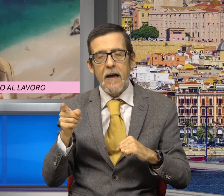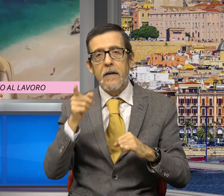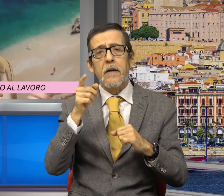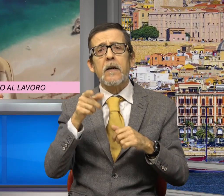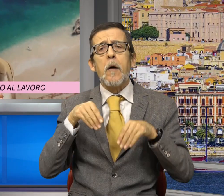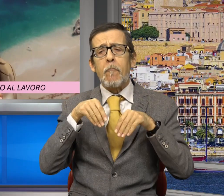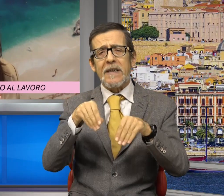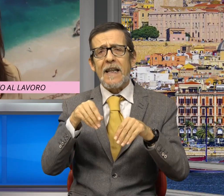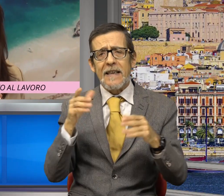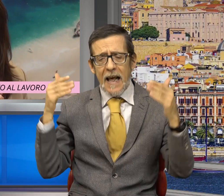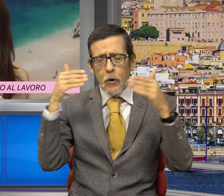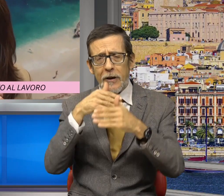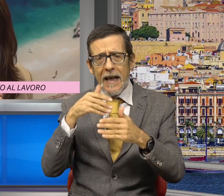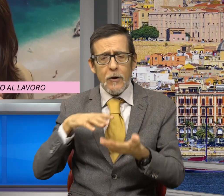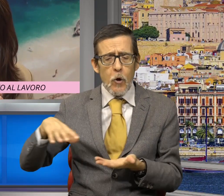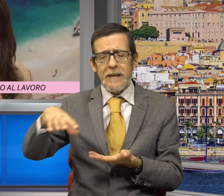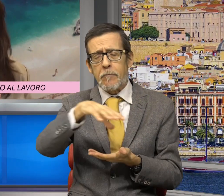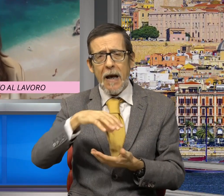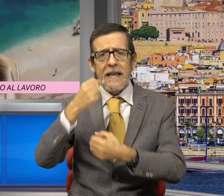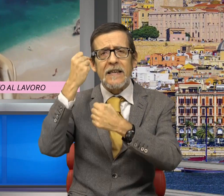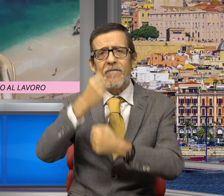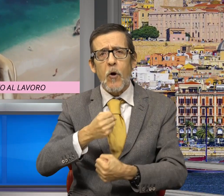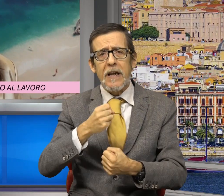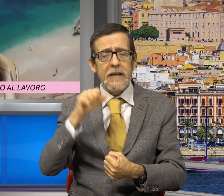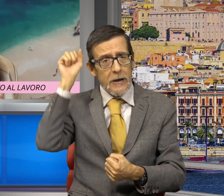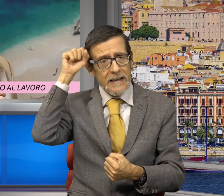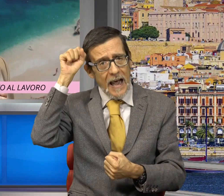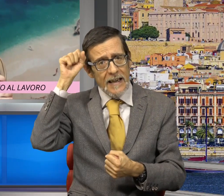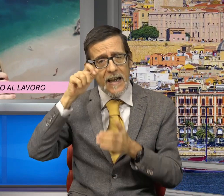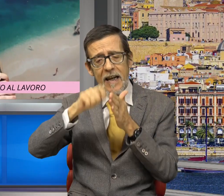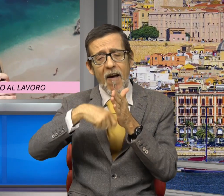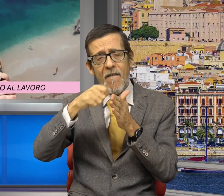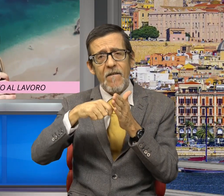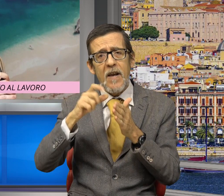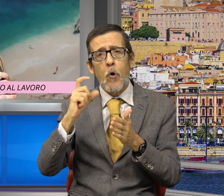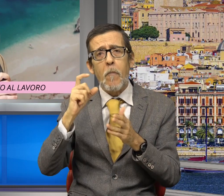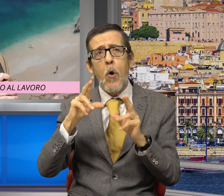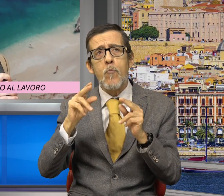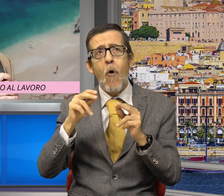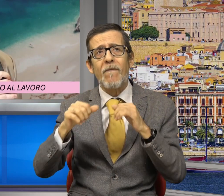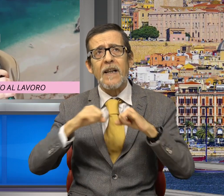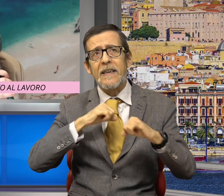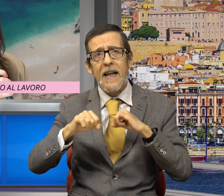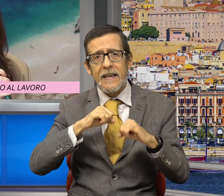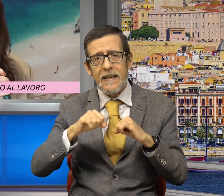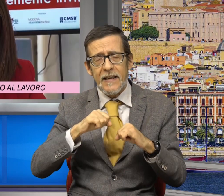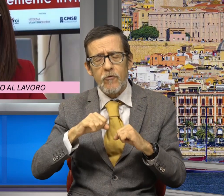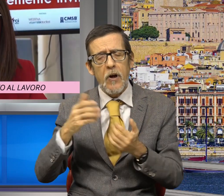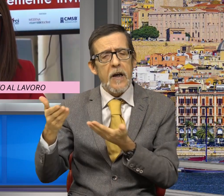degli spazi della Fondazione Sardegna Film Commission con la nuova direttrice Susanna Tornasello, che ha da subito accolto e collaborato con la